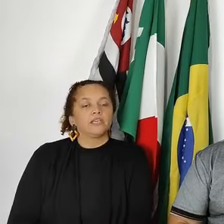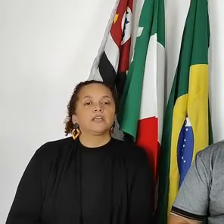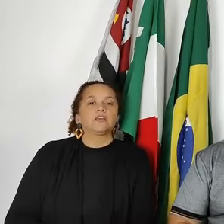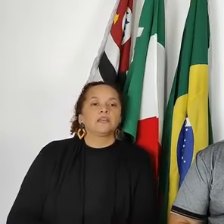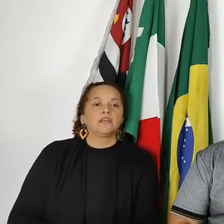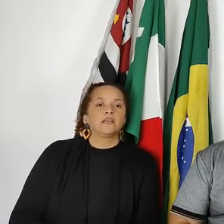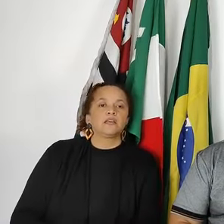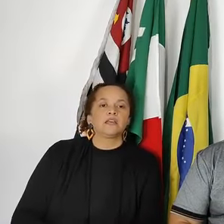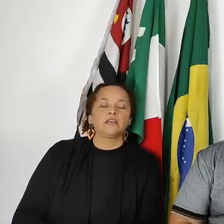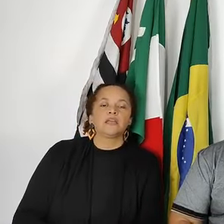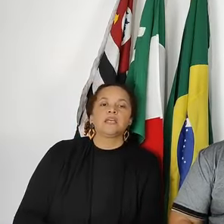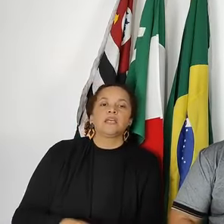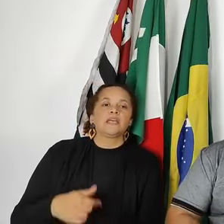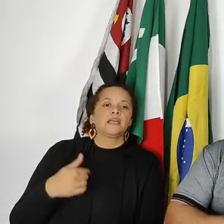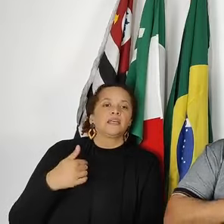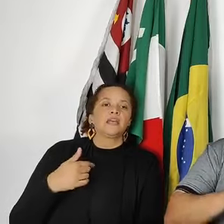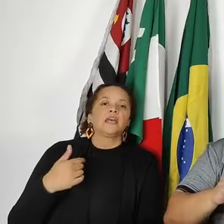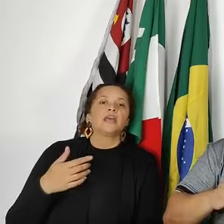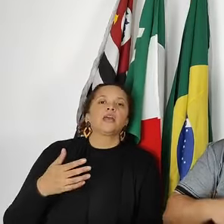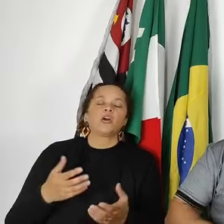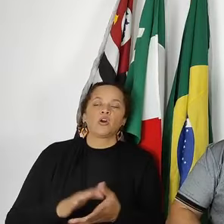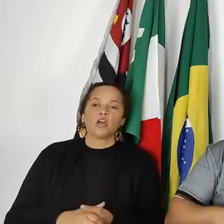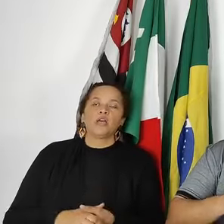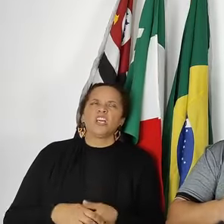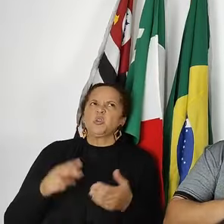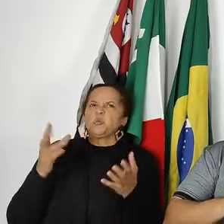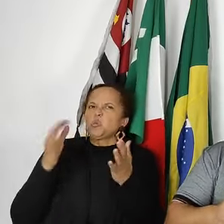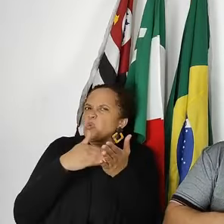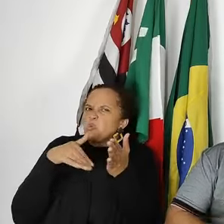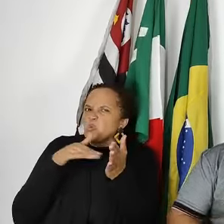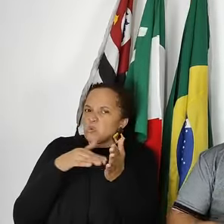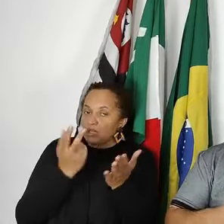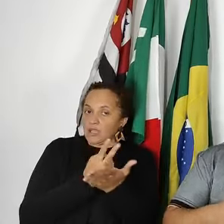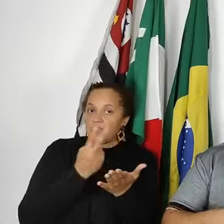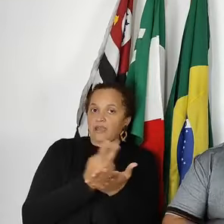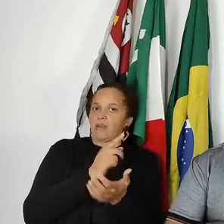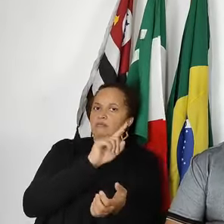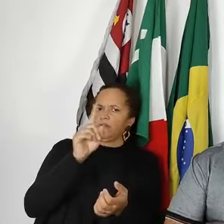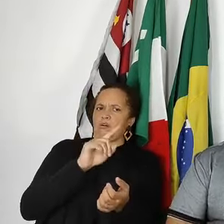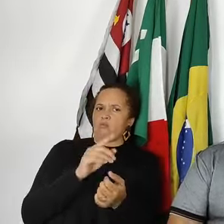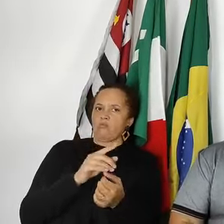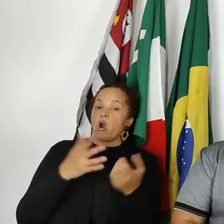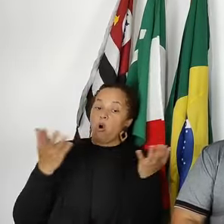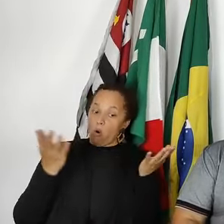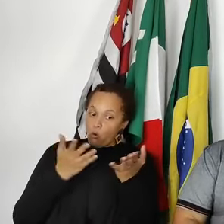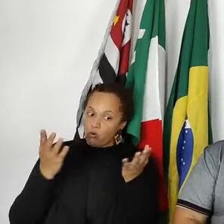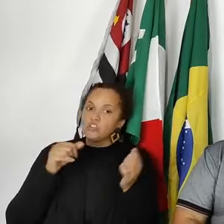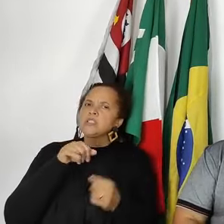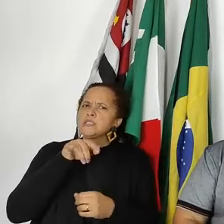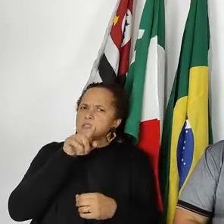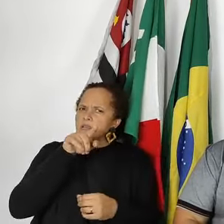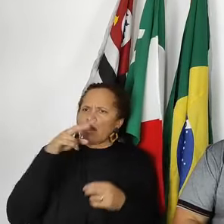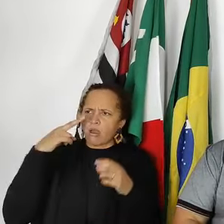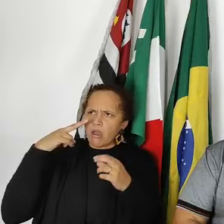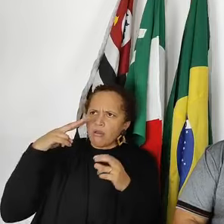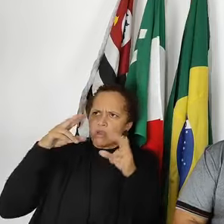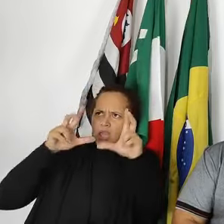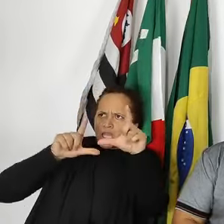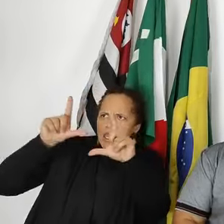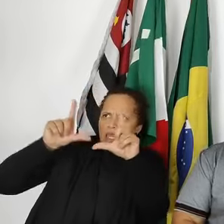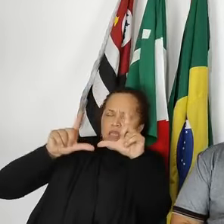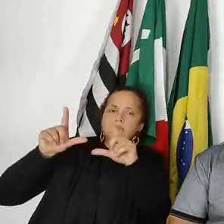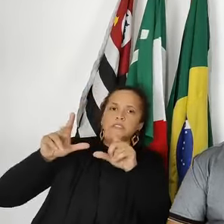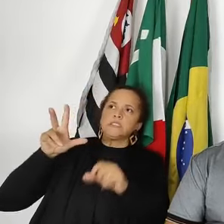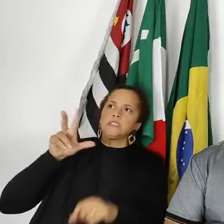essa não é uma definição totalmente errada. Hoje, se nós ligarmos a televisão, só tem coisa que só